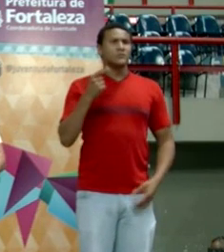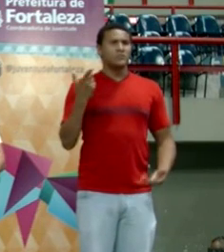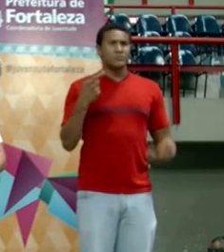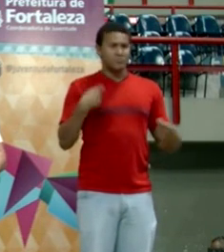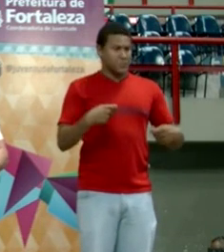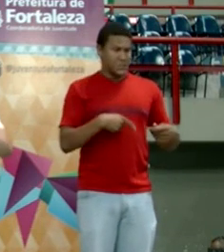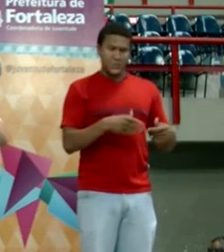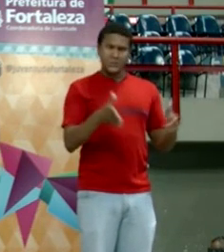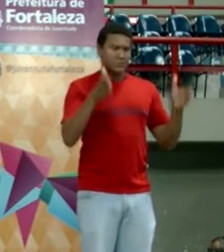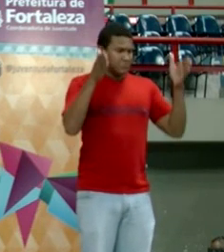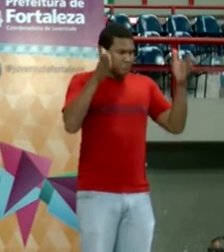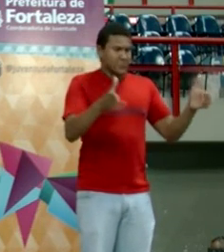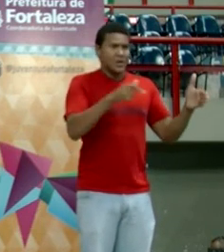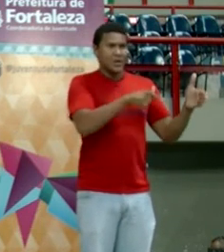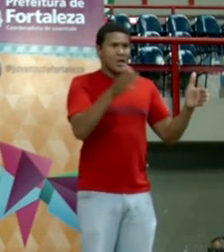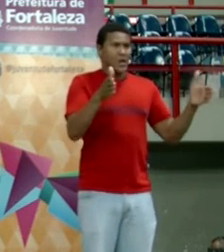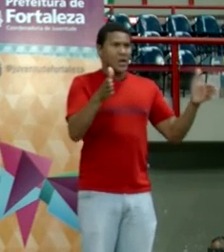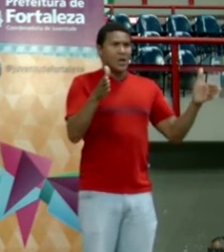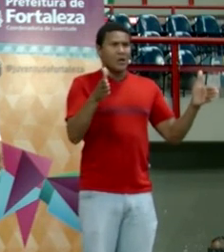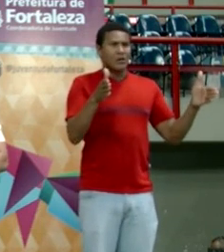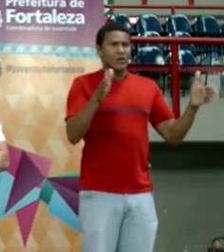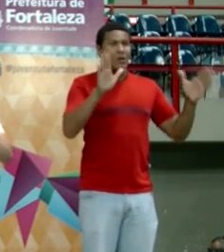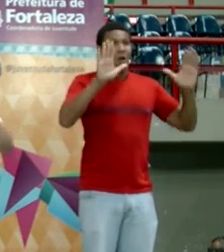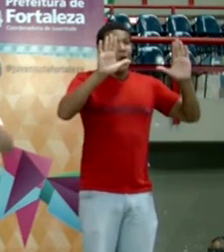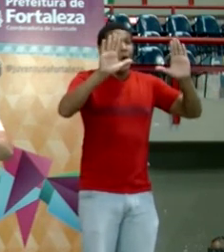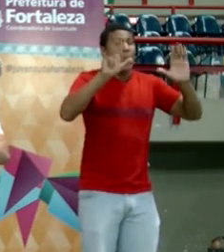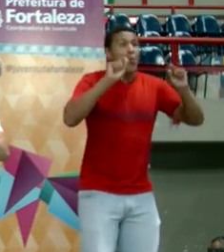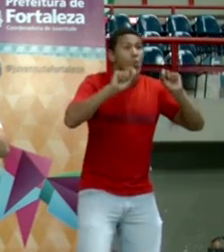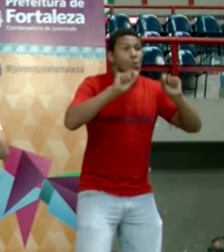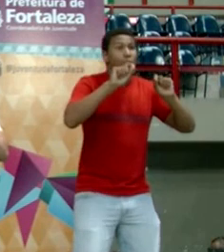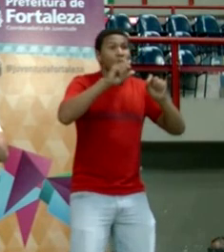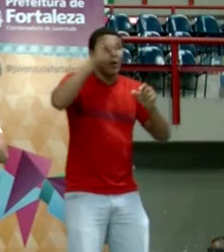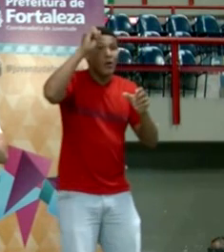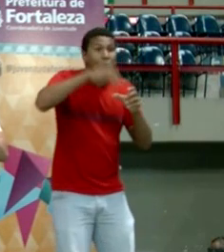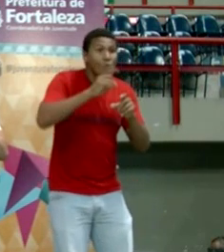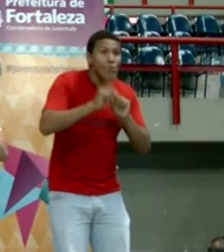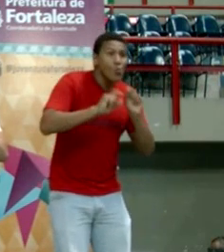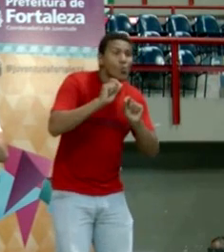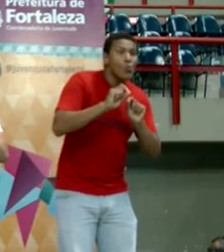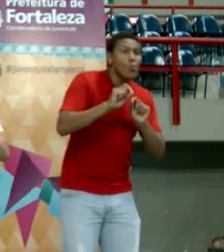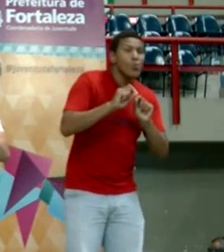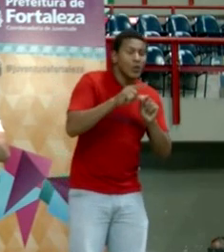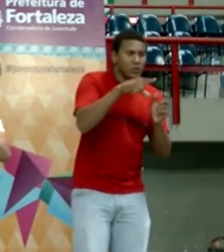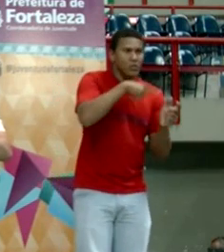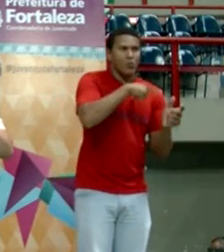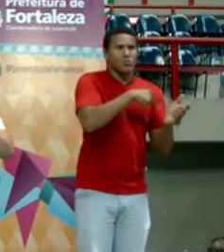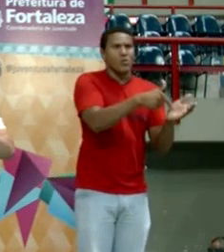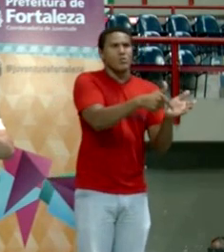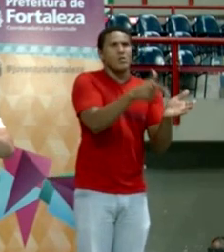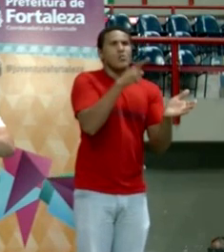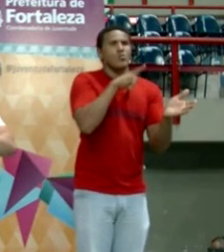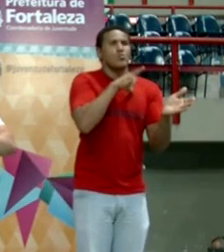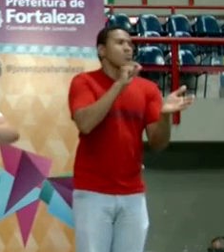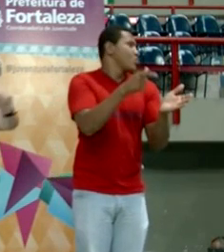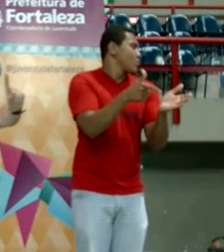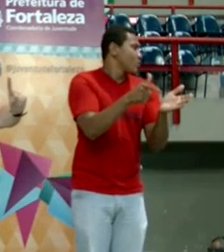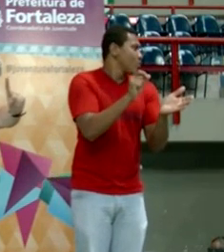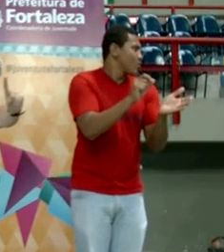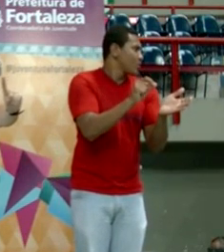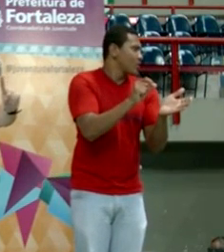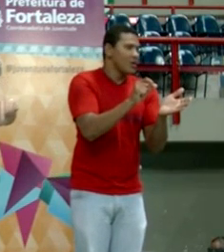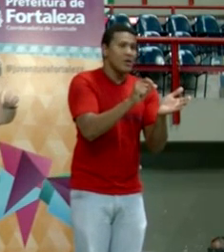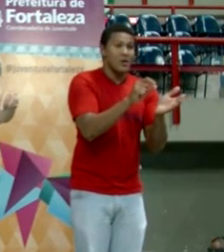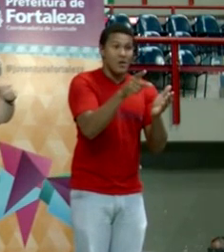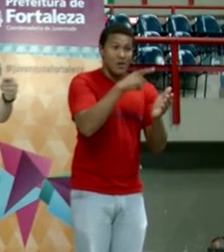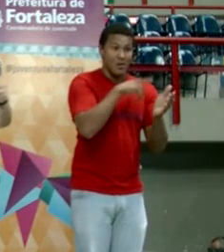uma data. O que não vai cair? Não vai cair não, isso aí. Não vai cair um item que você responda pela